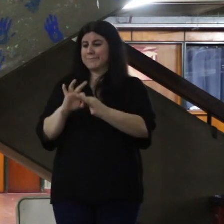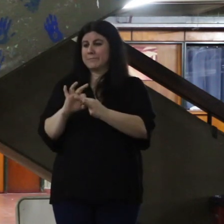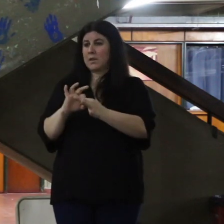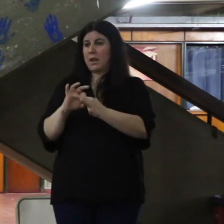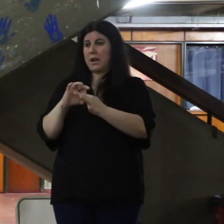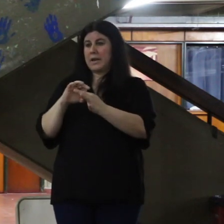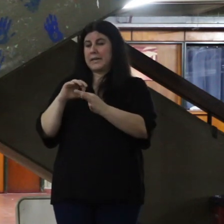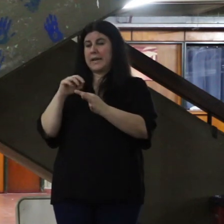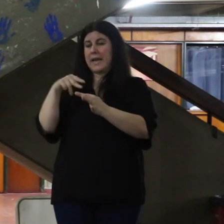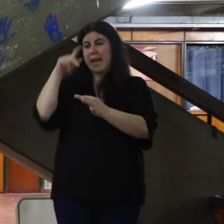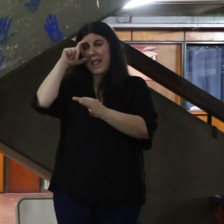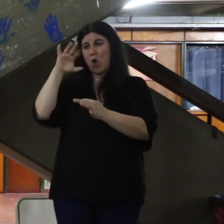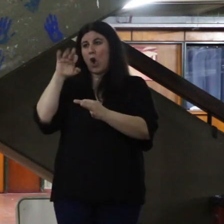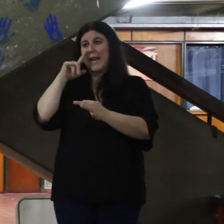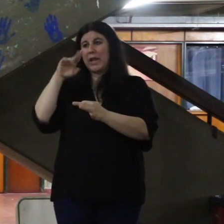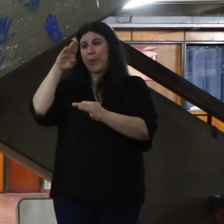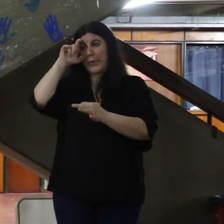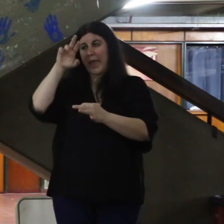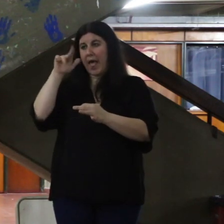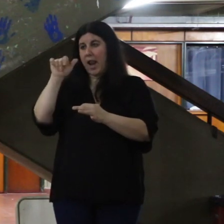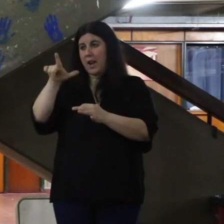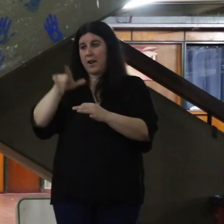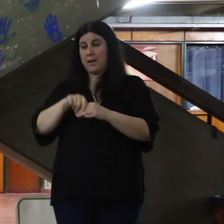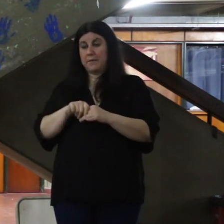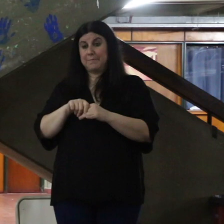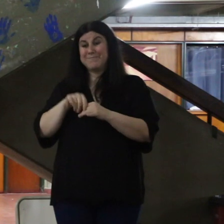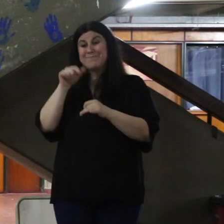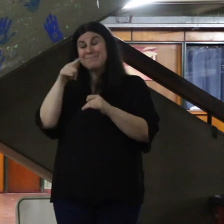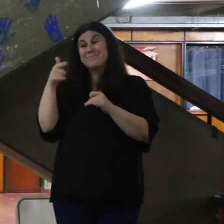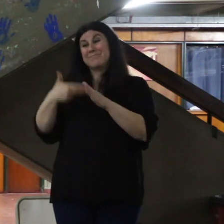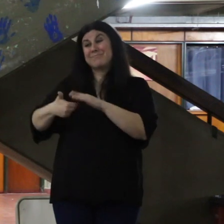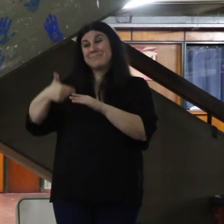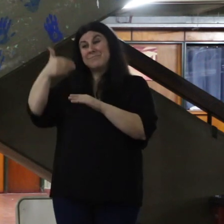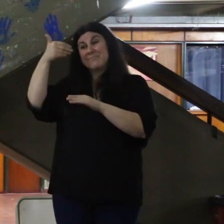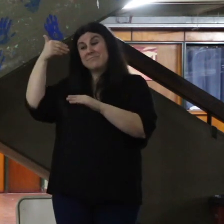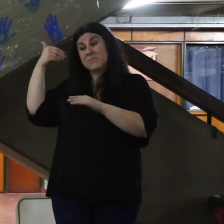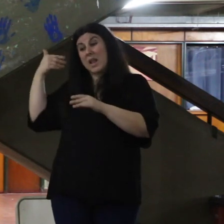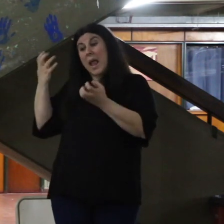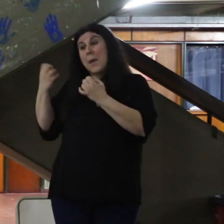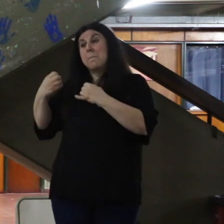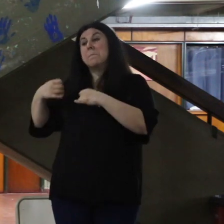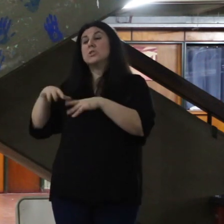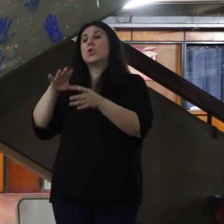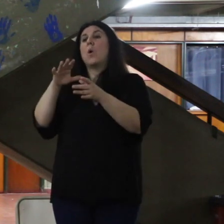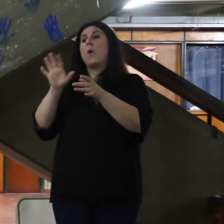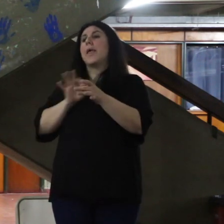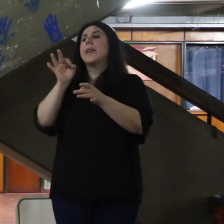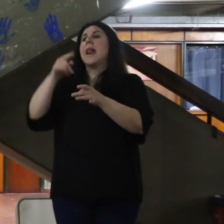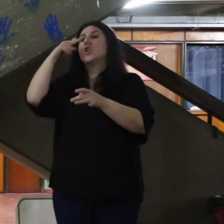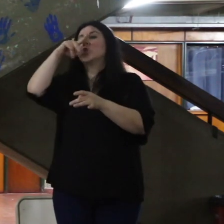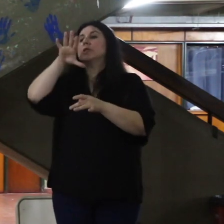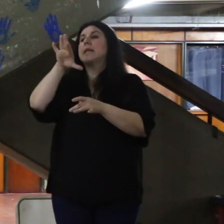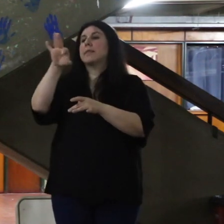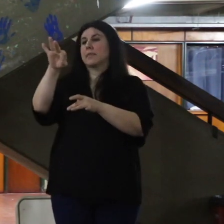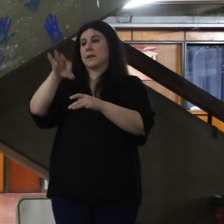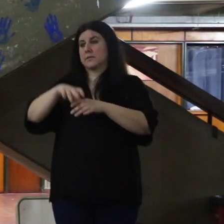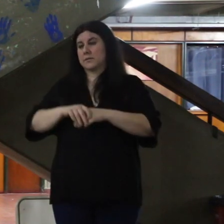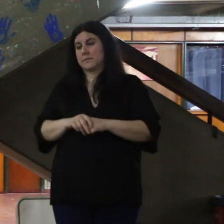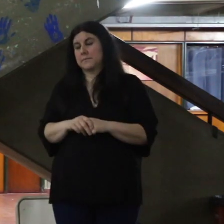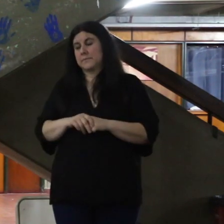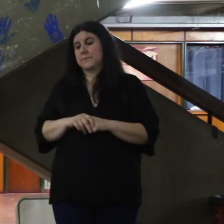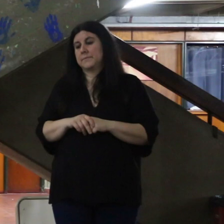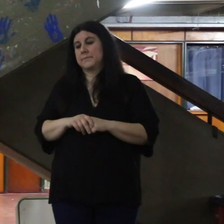decir con esto? El neoliberalismo empezó, se metió en nosotros en los 70, ¿sí?